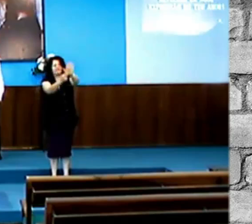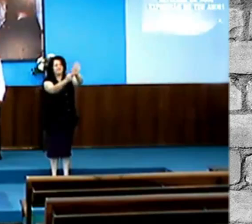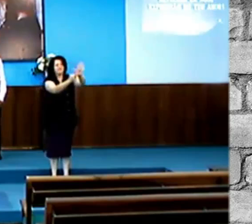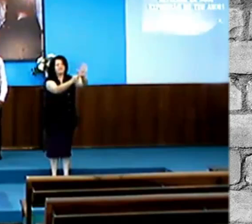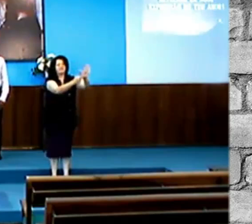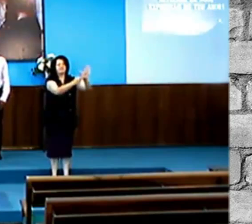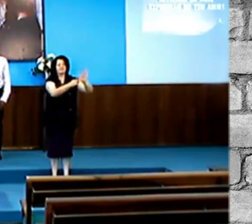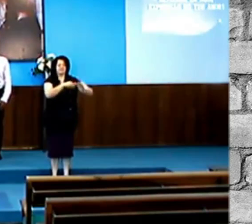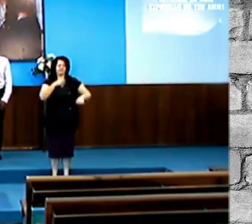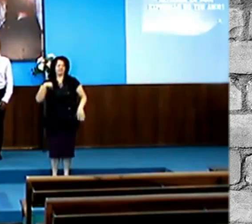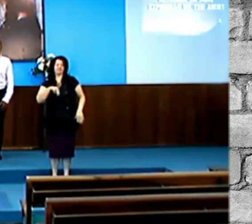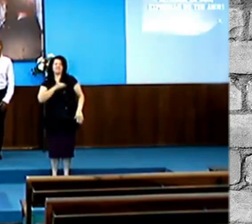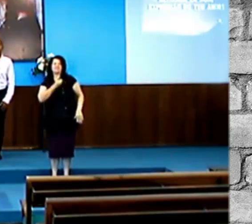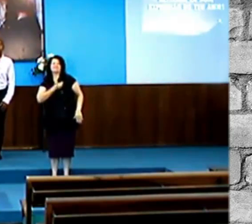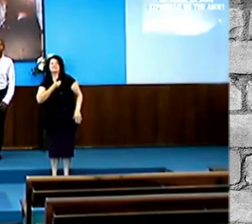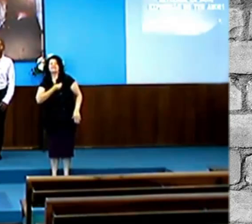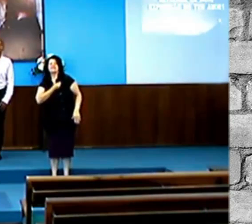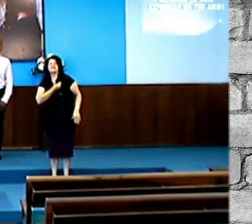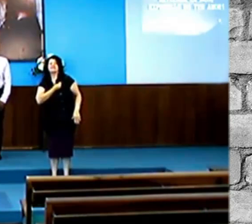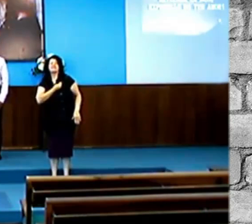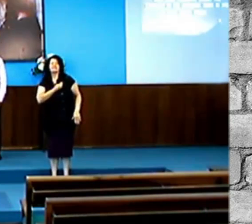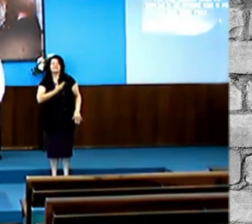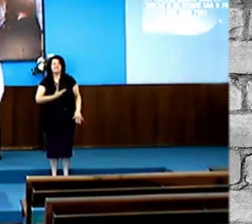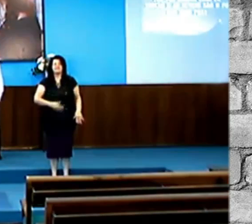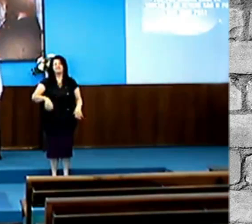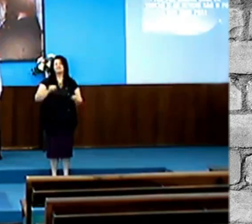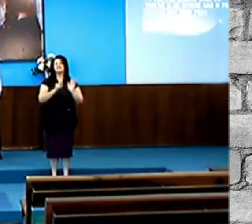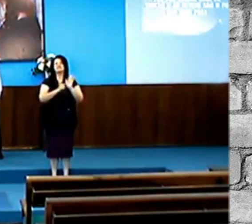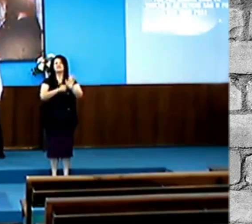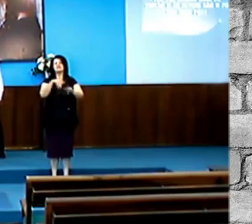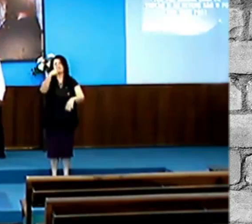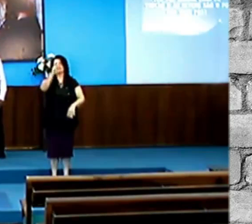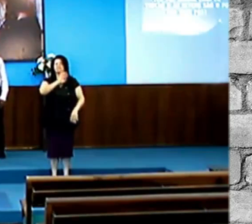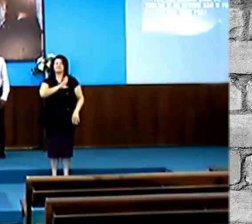nós, expressão do teu amor